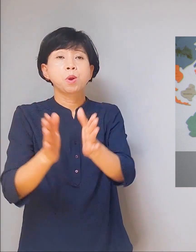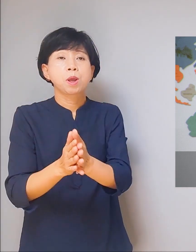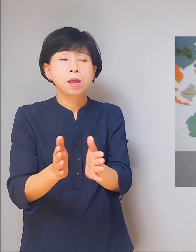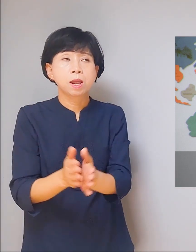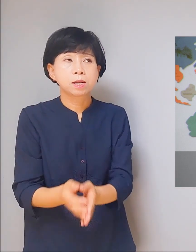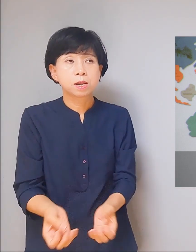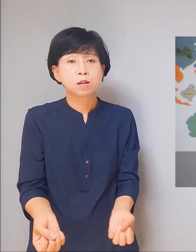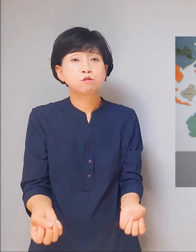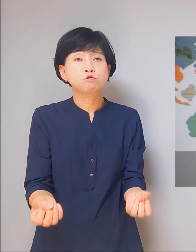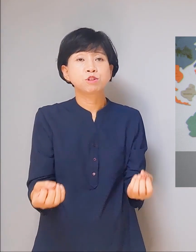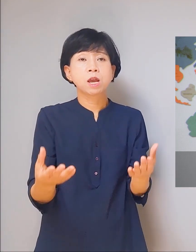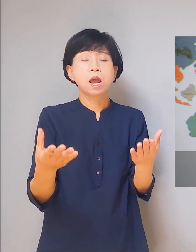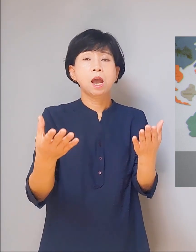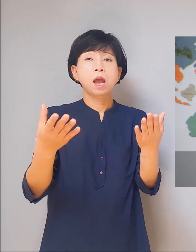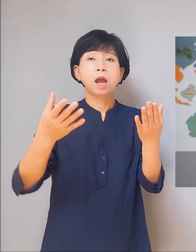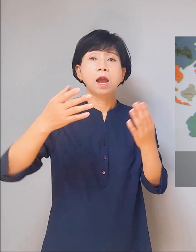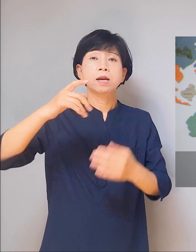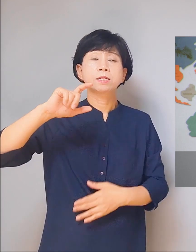바라보고